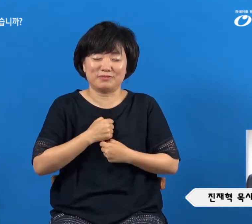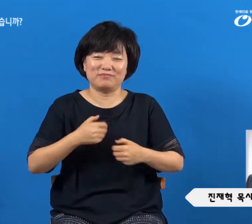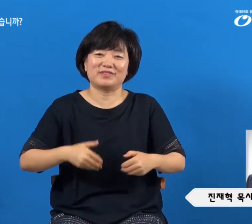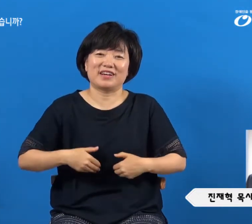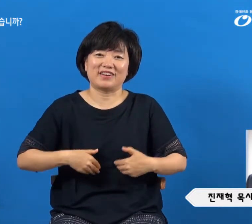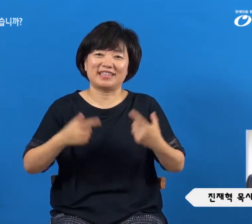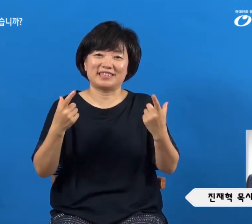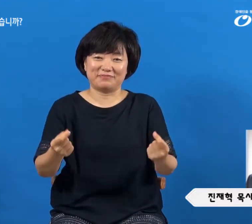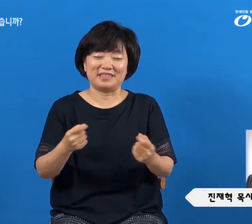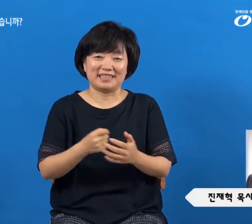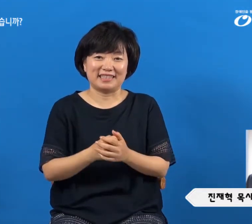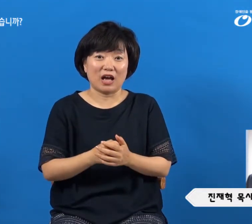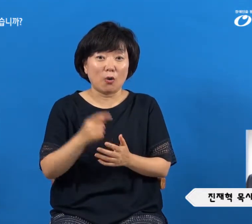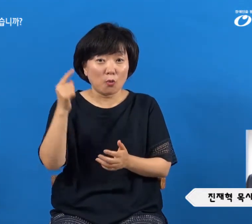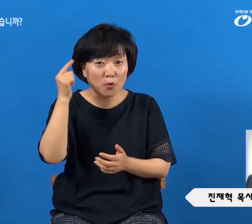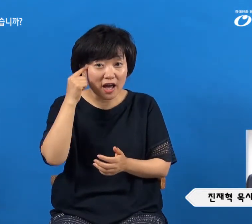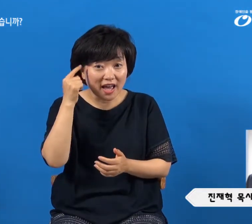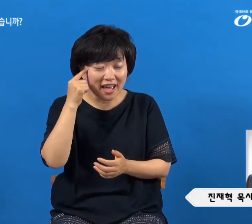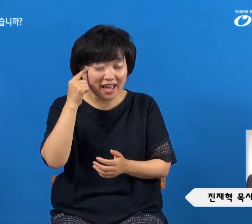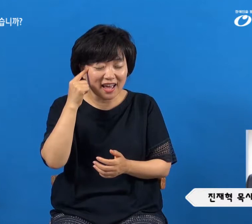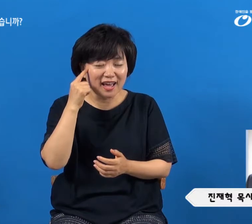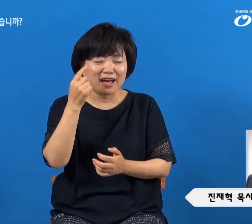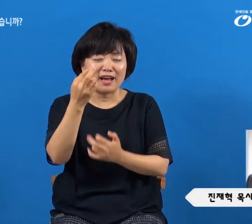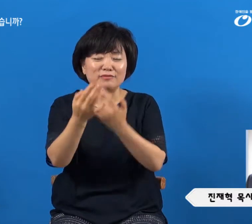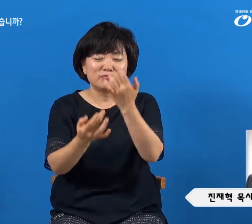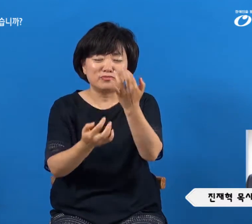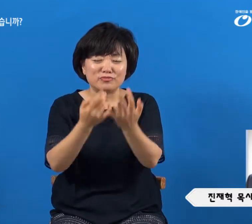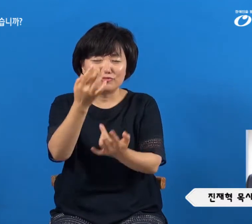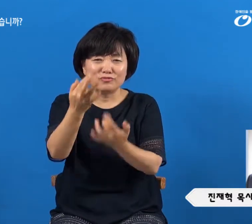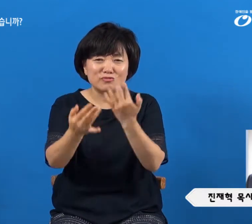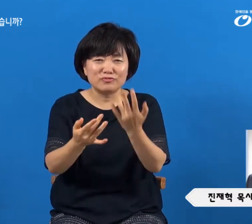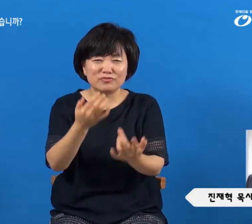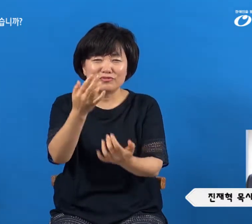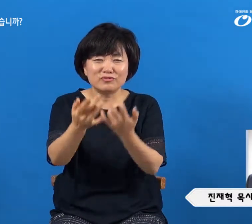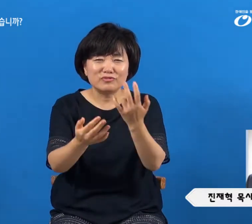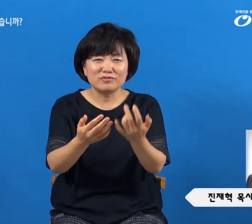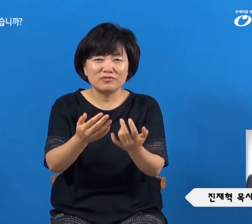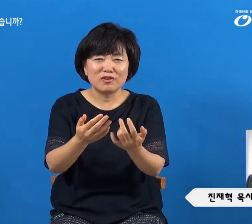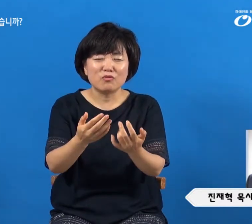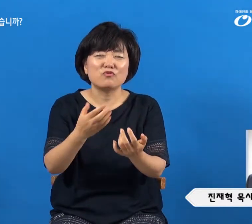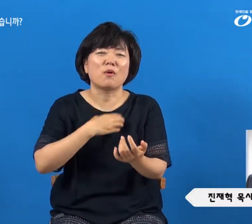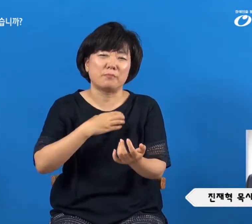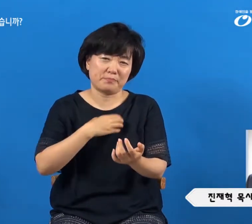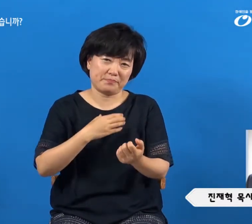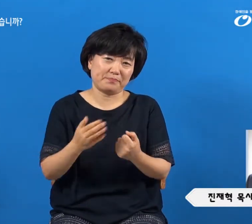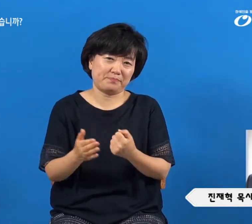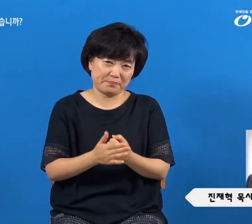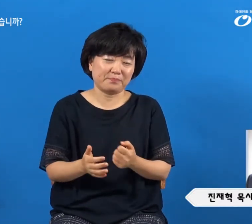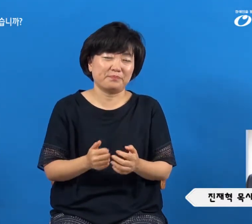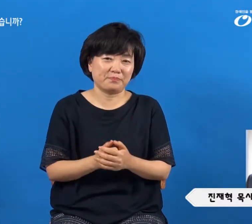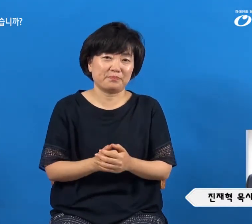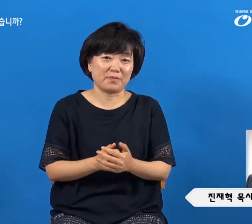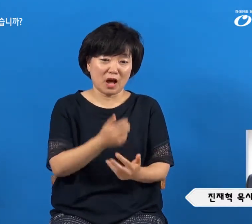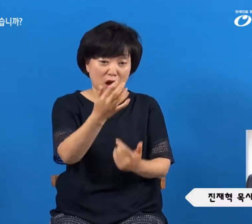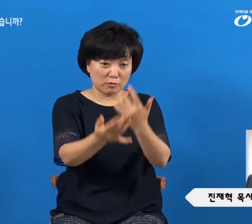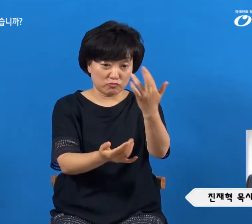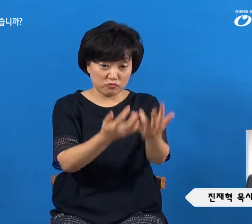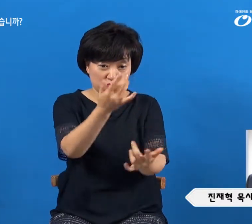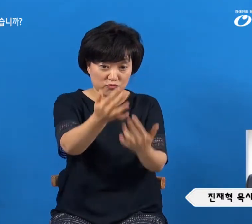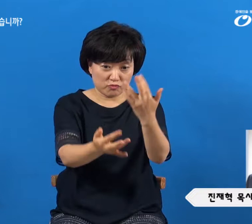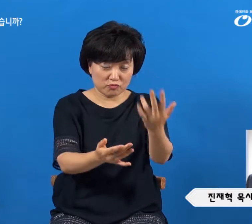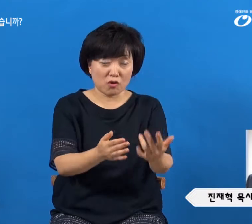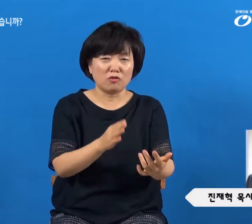왜 그렇습니까? 그만큼 결과가 안 좋기 때문이죠. 그만큼